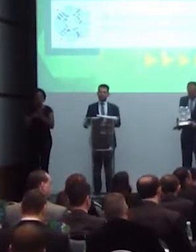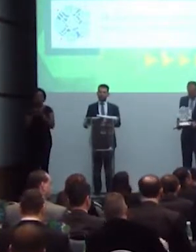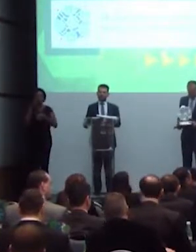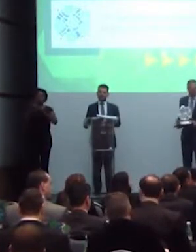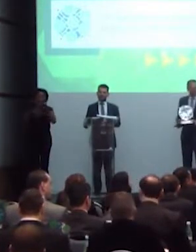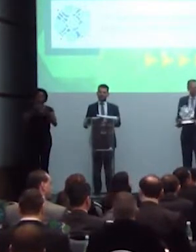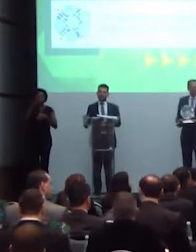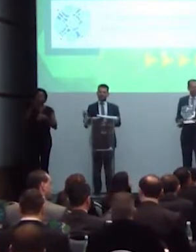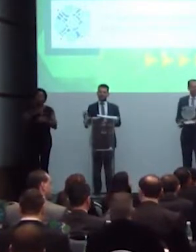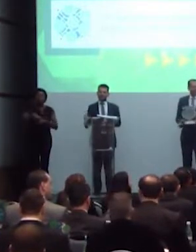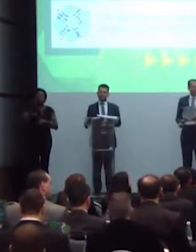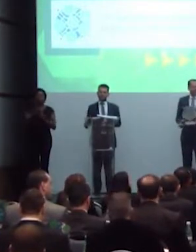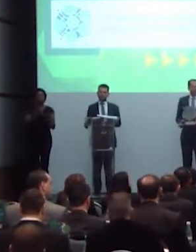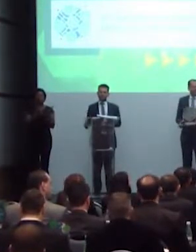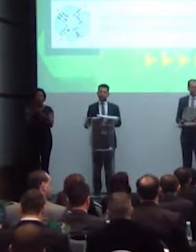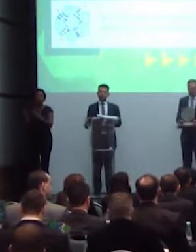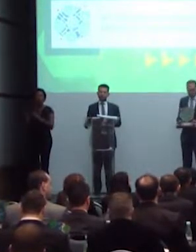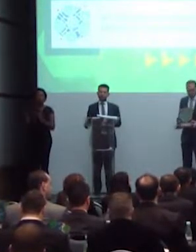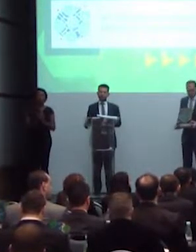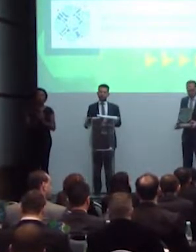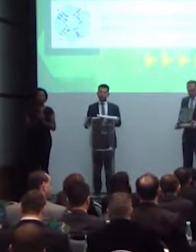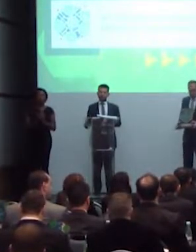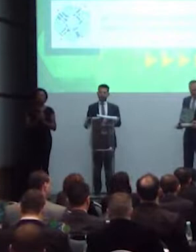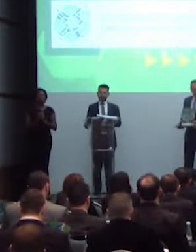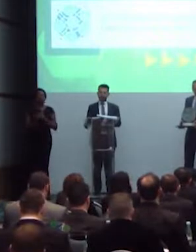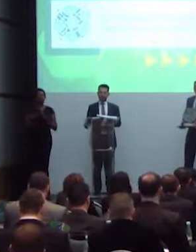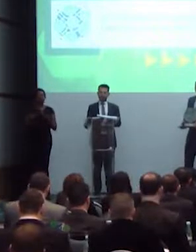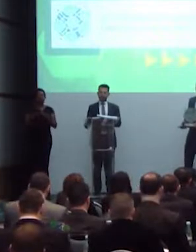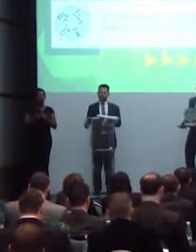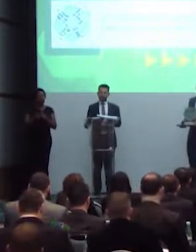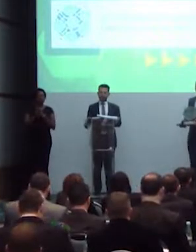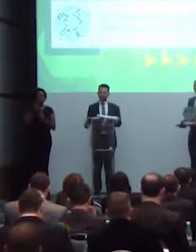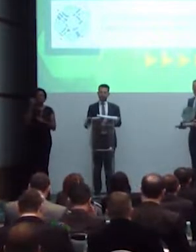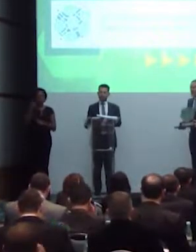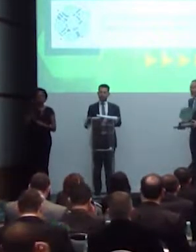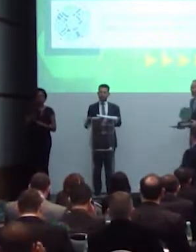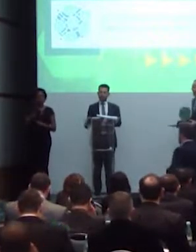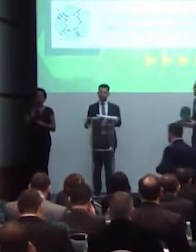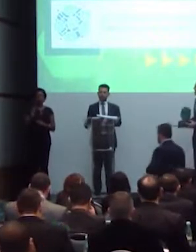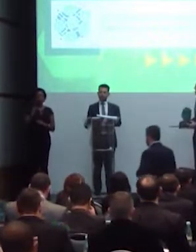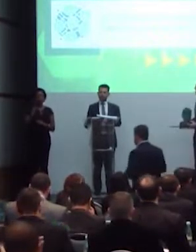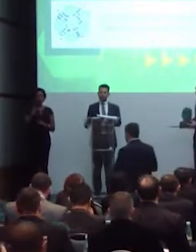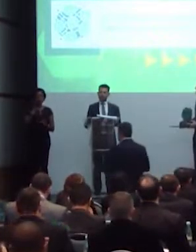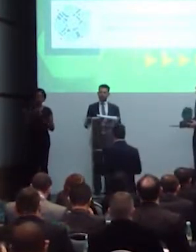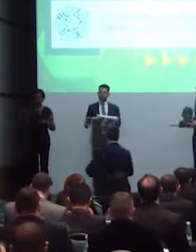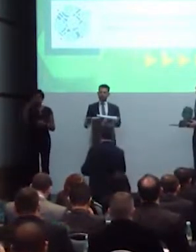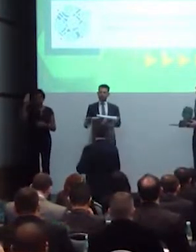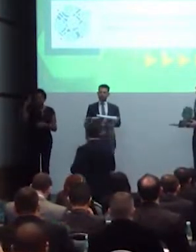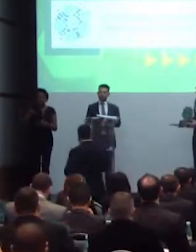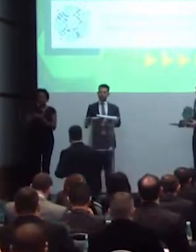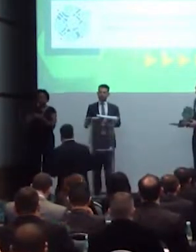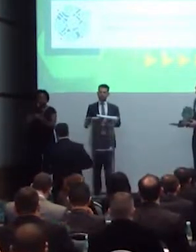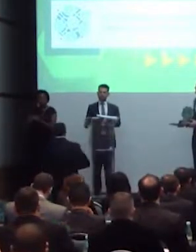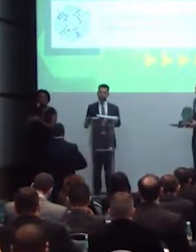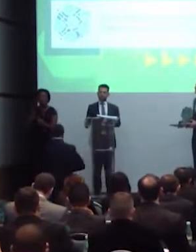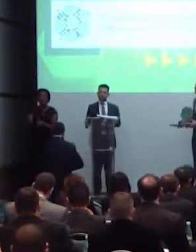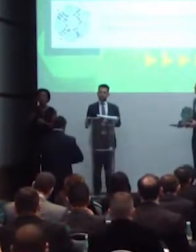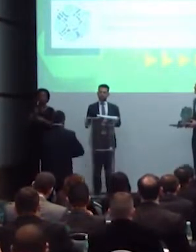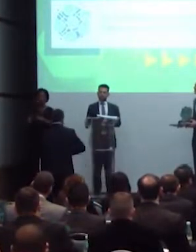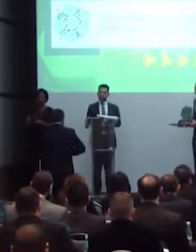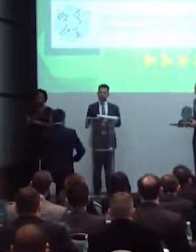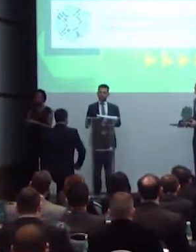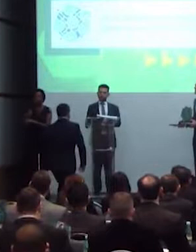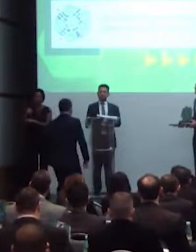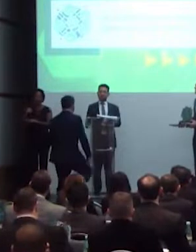de mercado, é sócio-diretor da Consulgás. Atualmente, seu principal projeto de pesquisa é o estudo dos